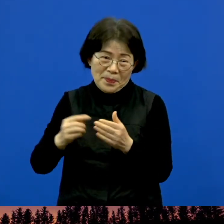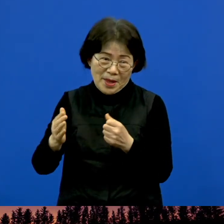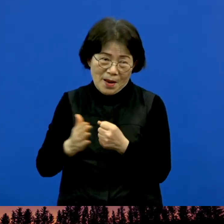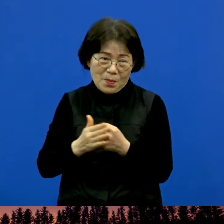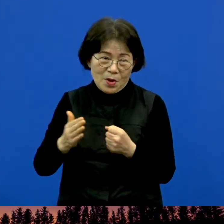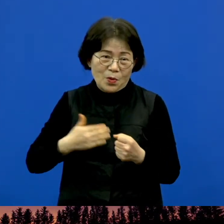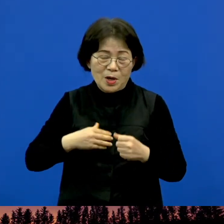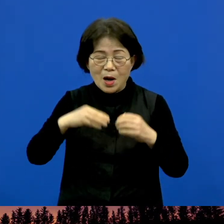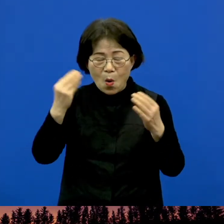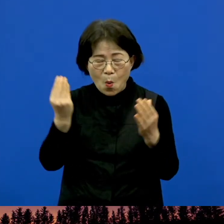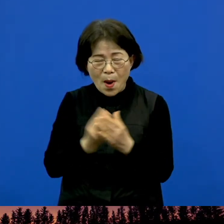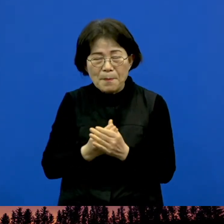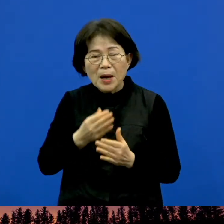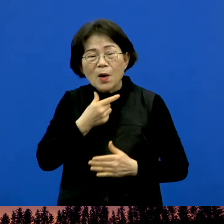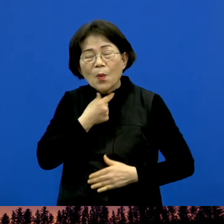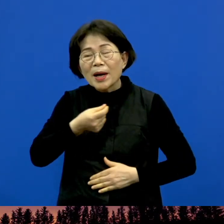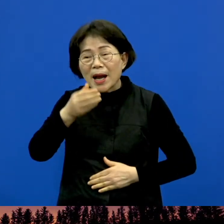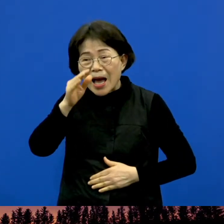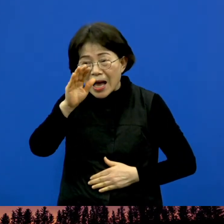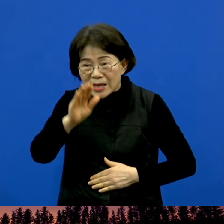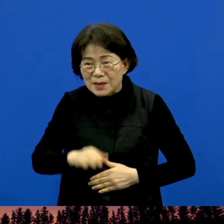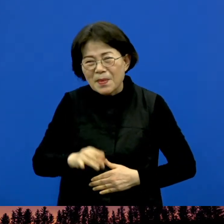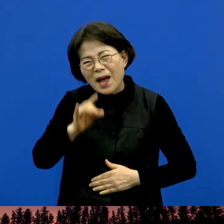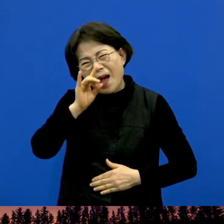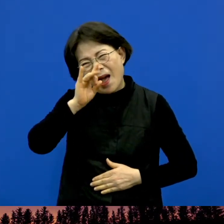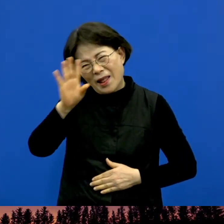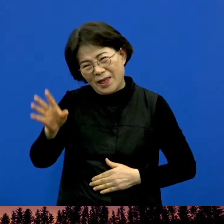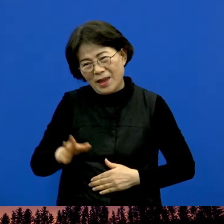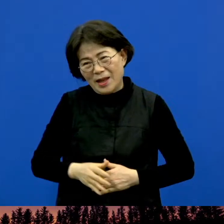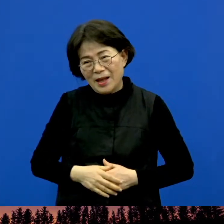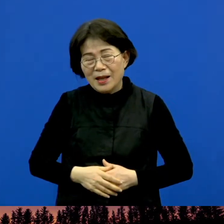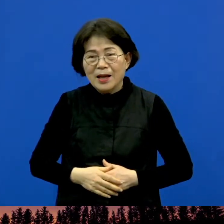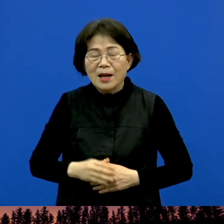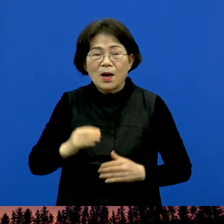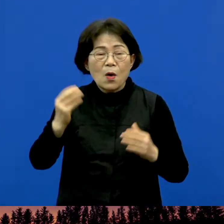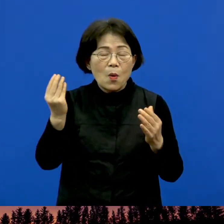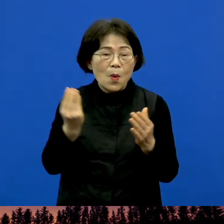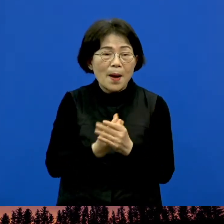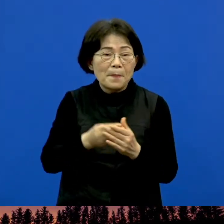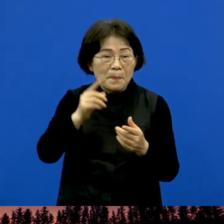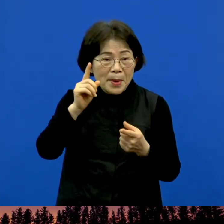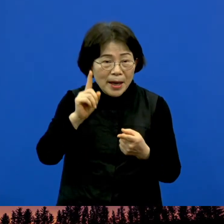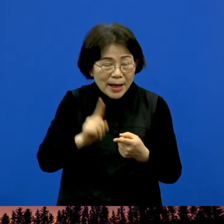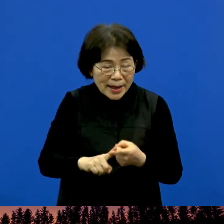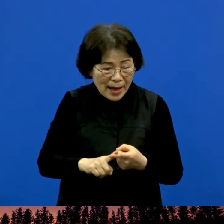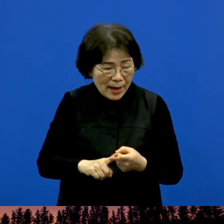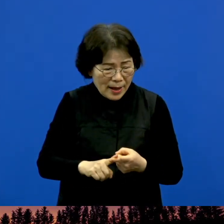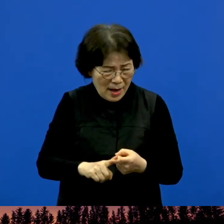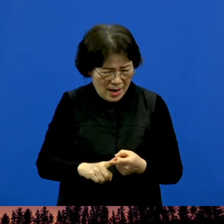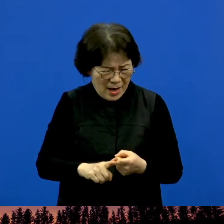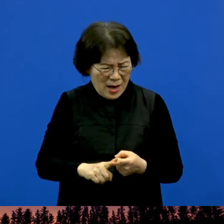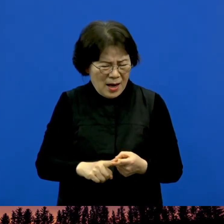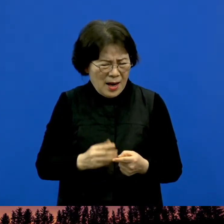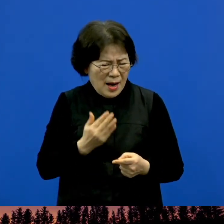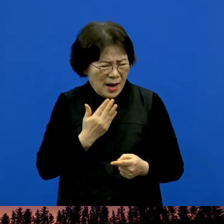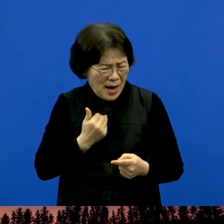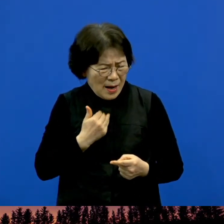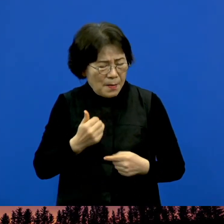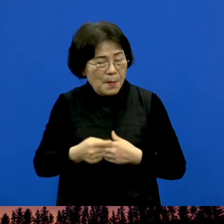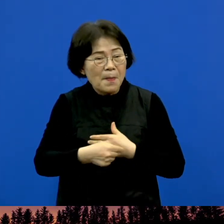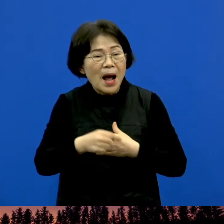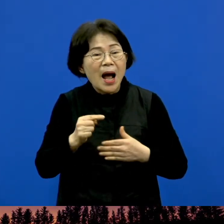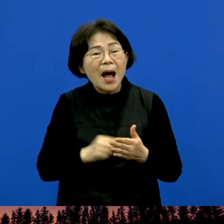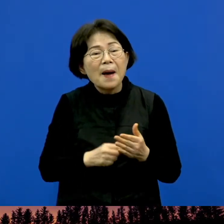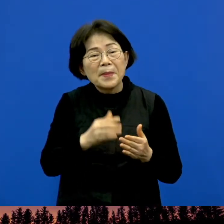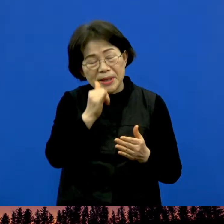우리는 완벽을 추구하지만 완벽은 불가능합니다. 그런데 완벽에 대한 충동은 있어요. 그게 뭐냐면 하나님을 따라가고 싶은